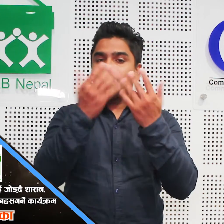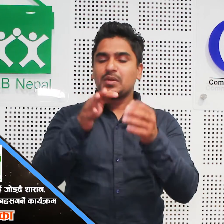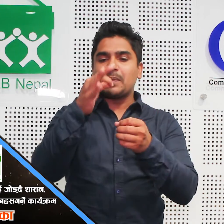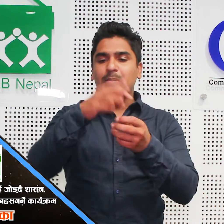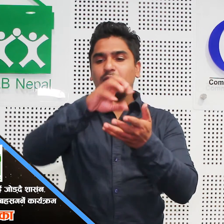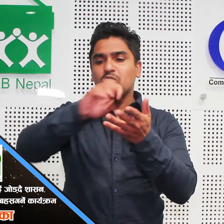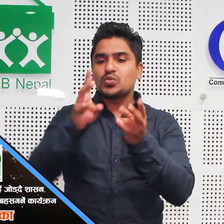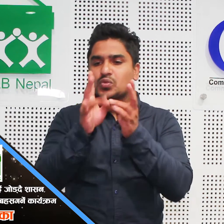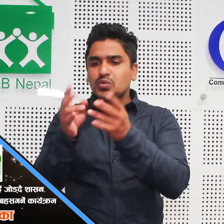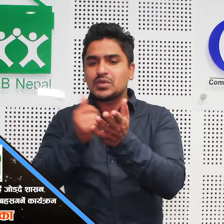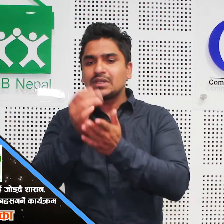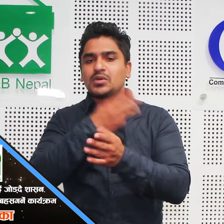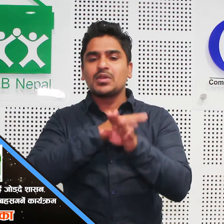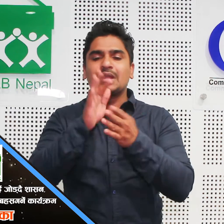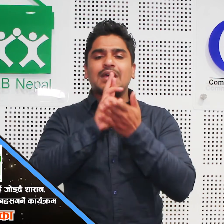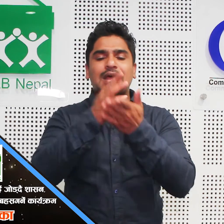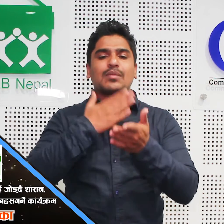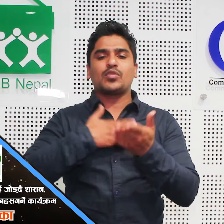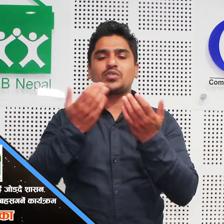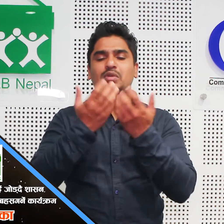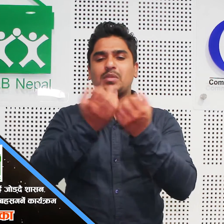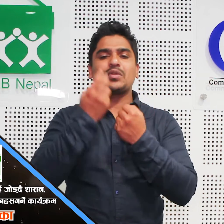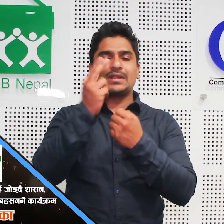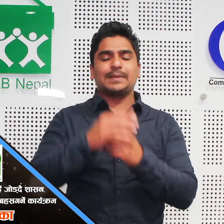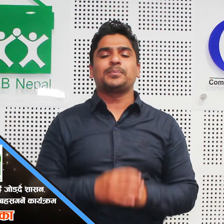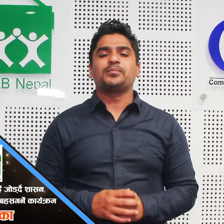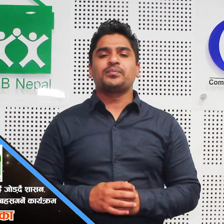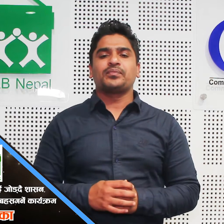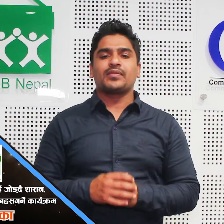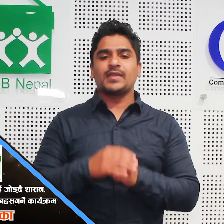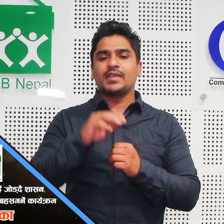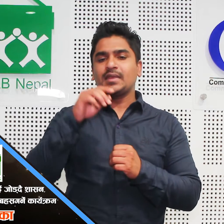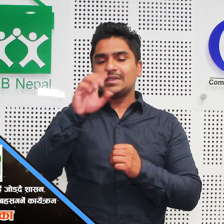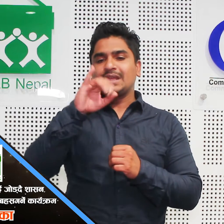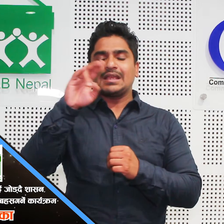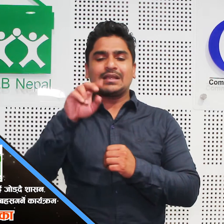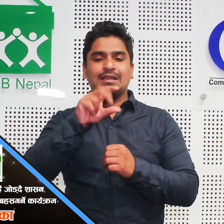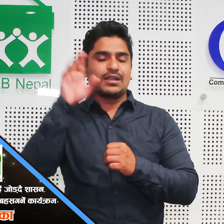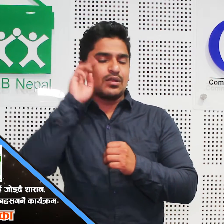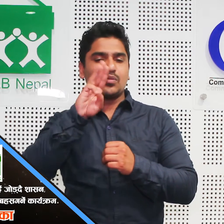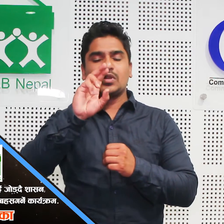लागेका कृषकहरूले राहतको महसुस गर्न पाउने थिए। मानु हिस्की, सिआइएन रेडियो मदन पोखरा,